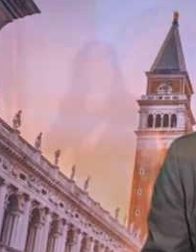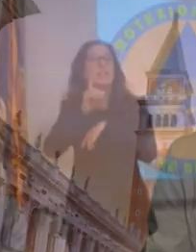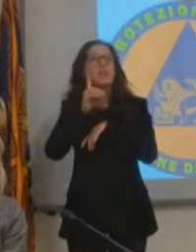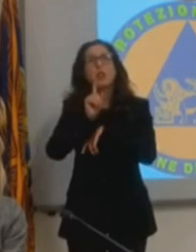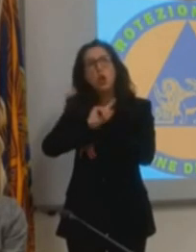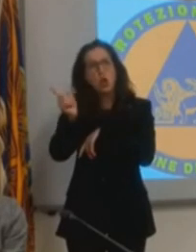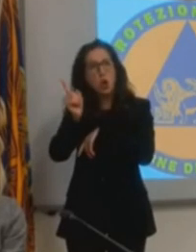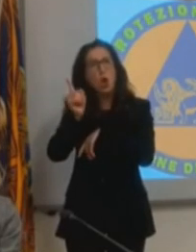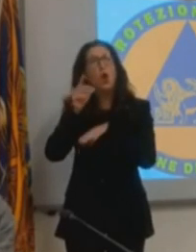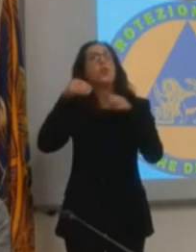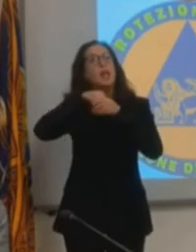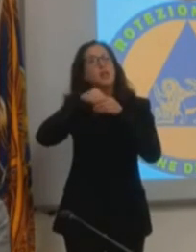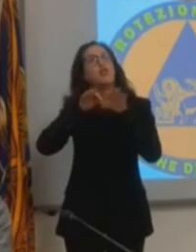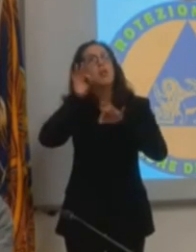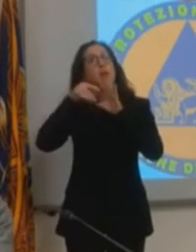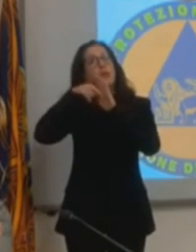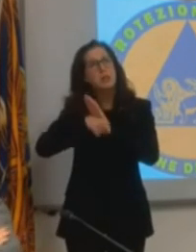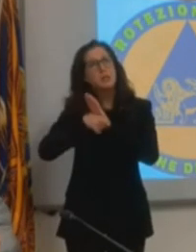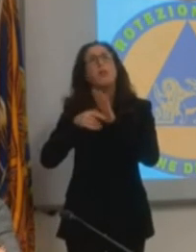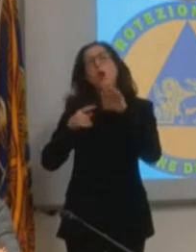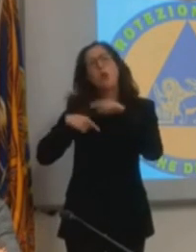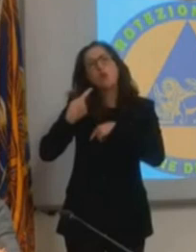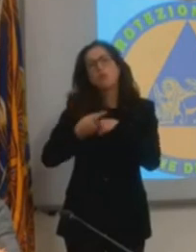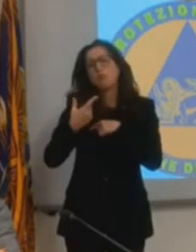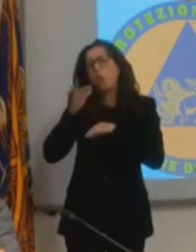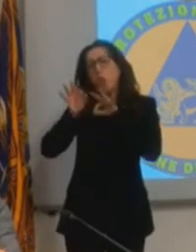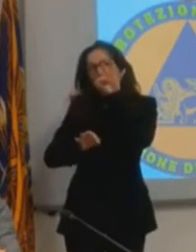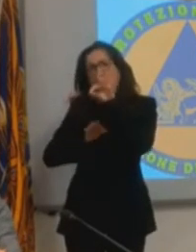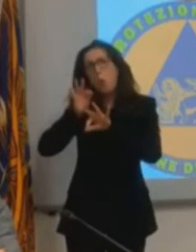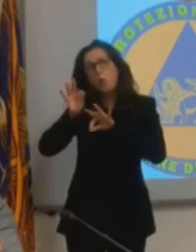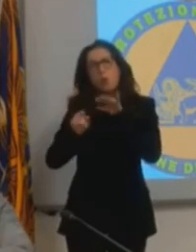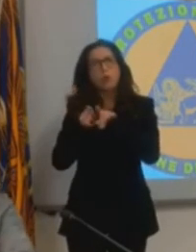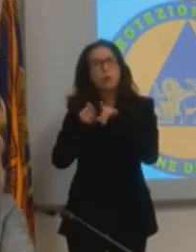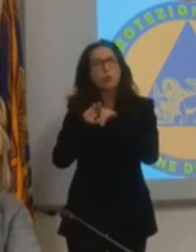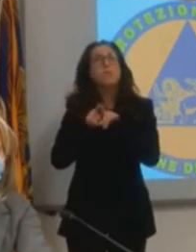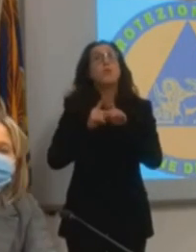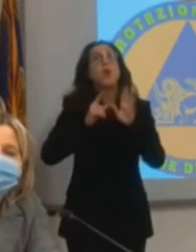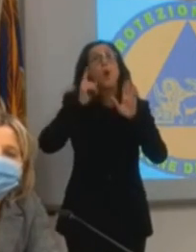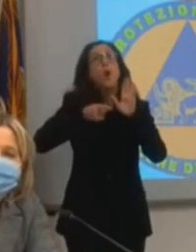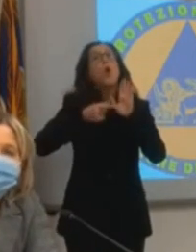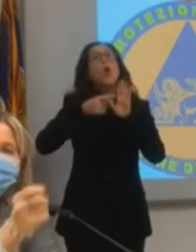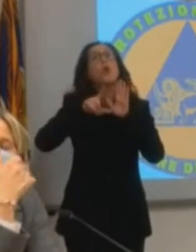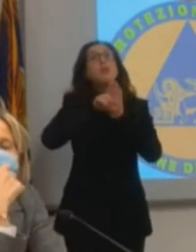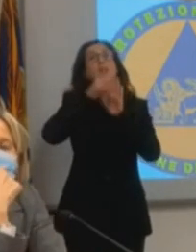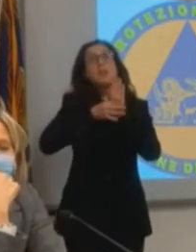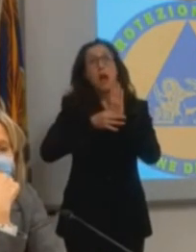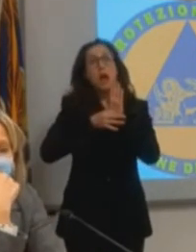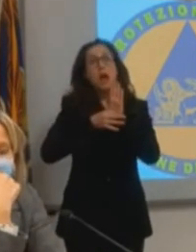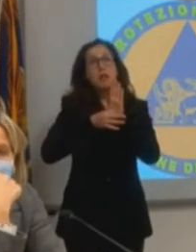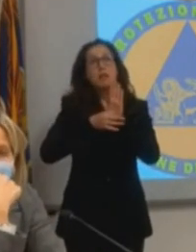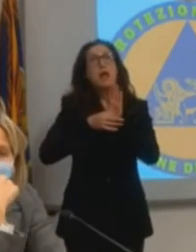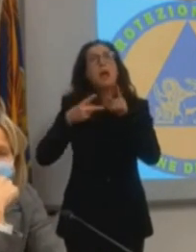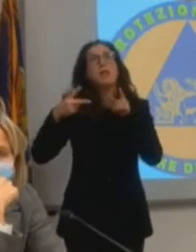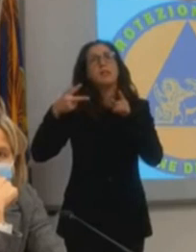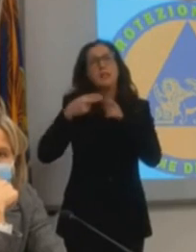che domani presenterò la nuova ordinanza non cambia nulla che sia scaduta ieri sarebbe l'ordinanza nostra ha un'efficacia soprattutto il fine